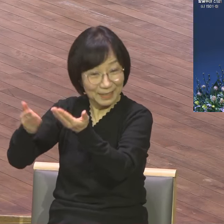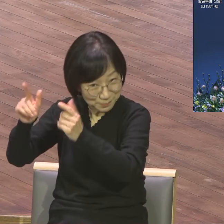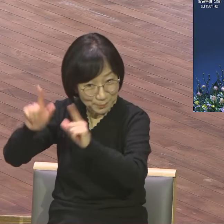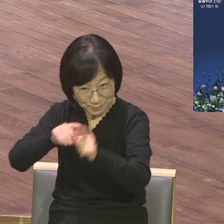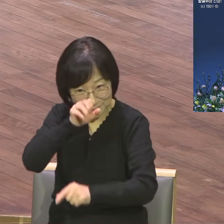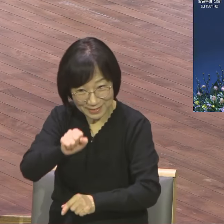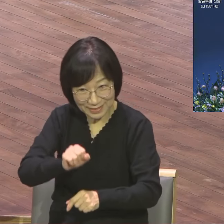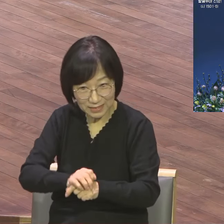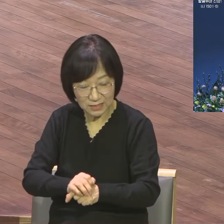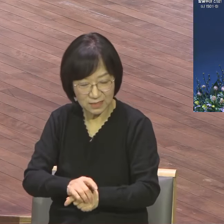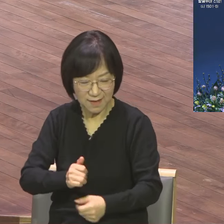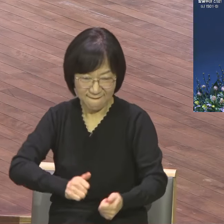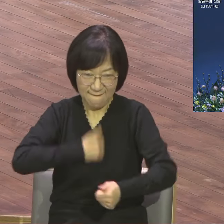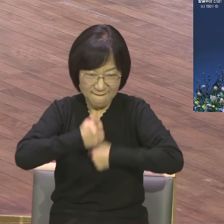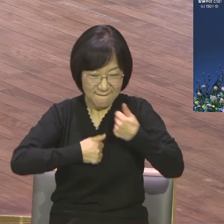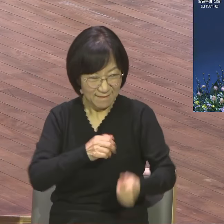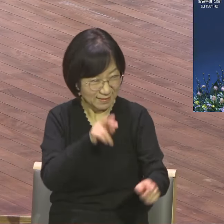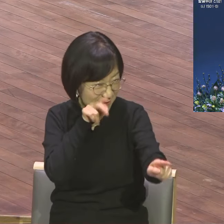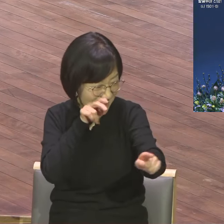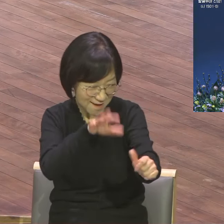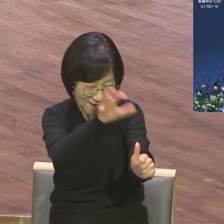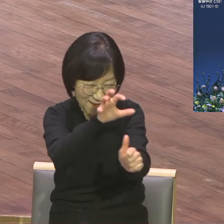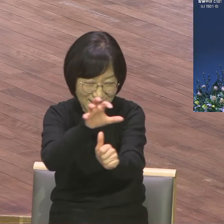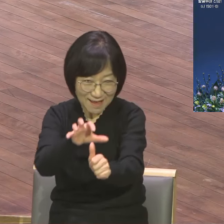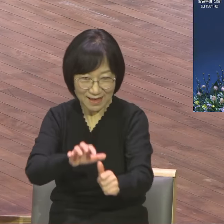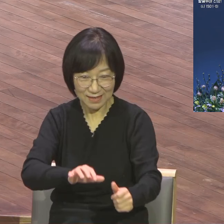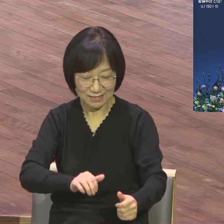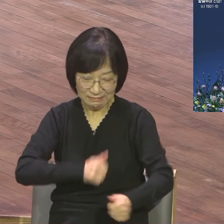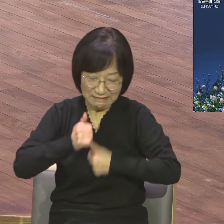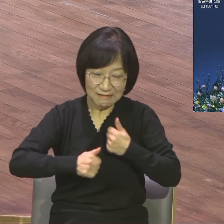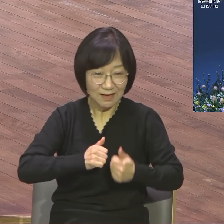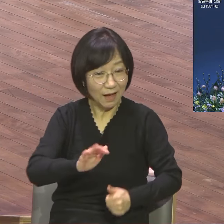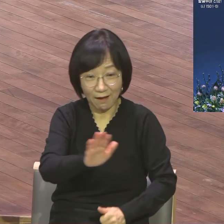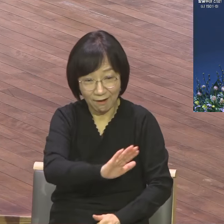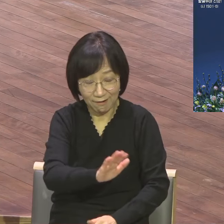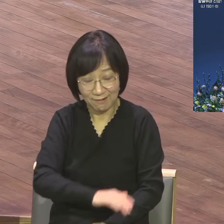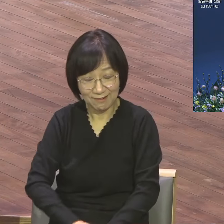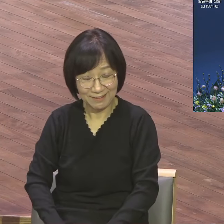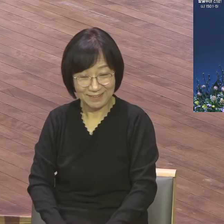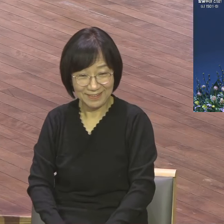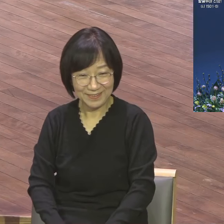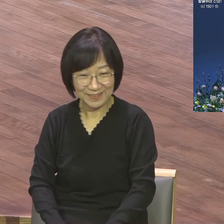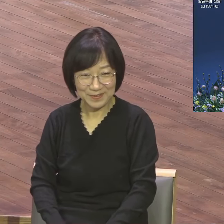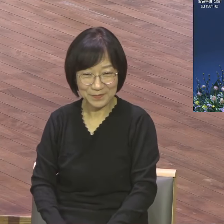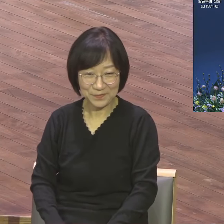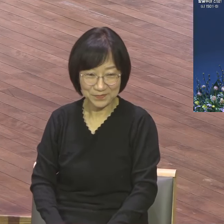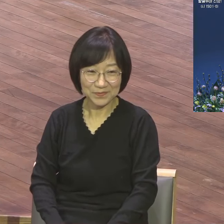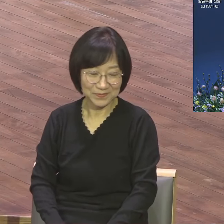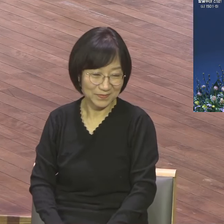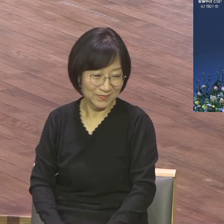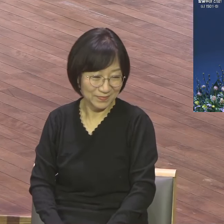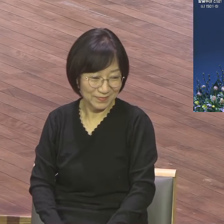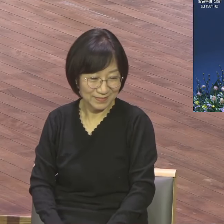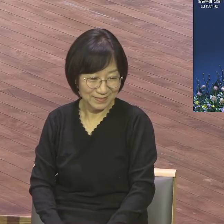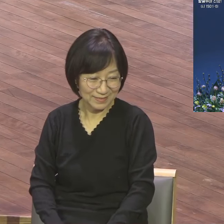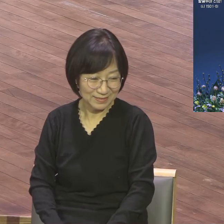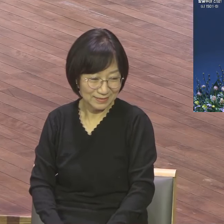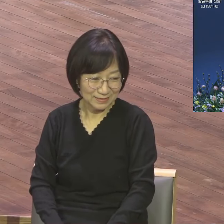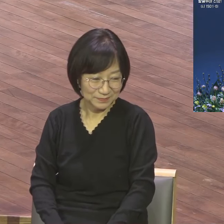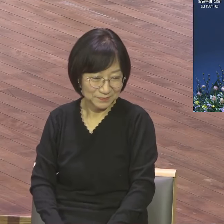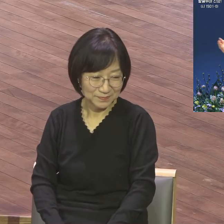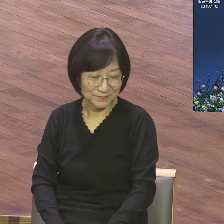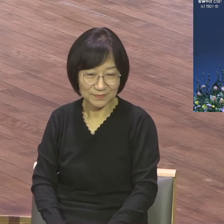어? 싸워가면서 막 그냥 화를 내면서 그게 뭐 찬양입니까? 그러니까 찬양대 끝나면요